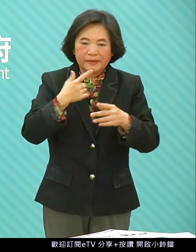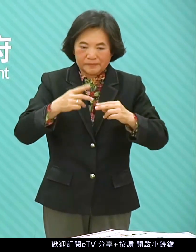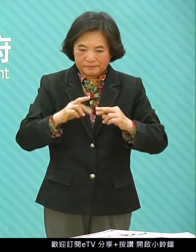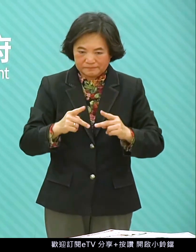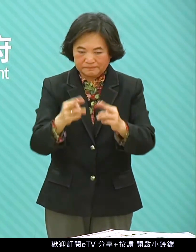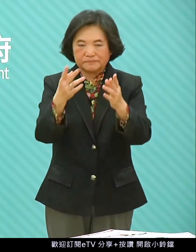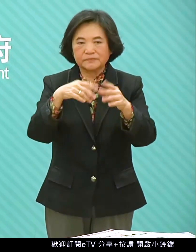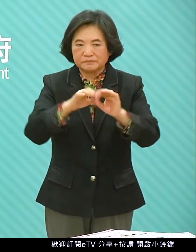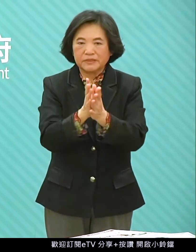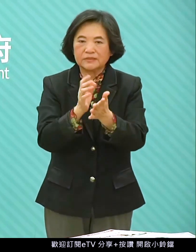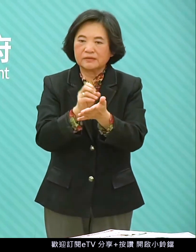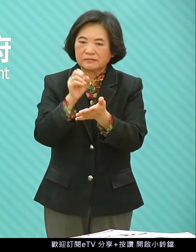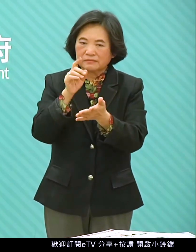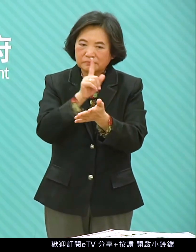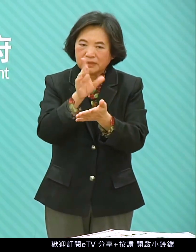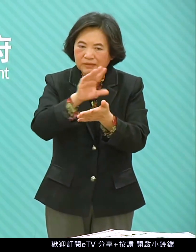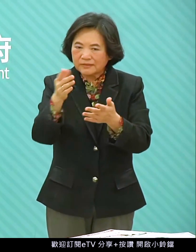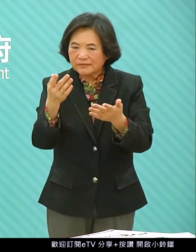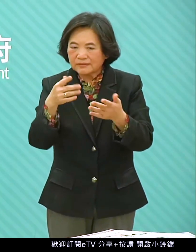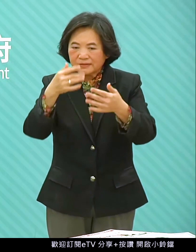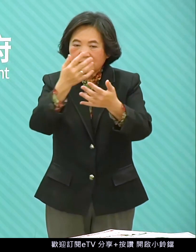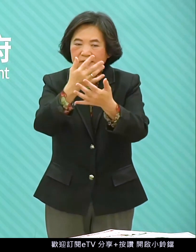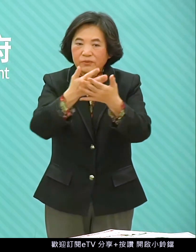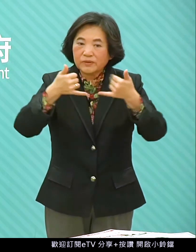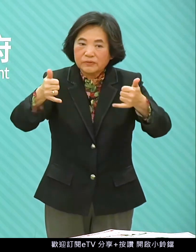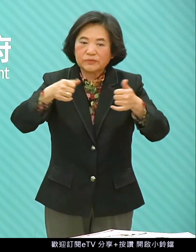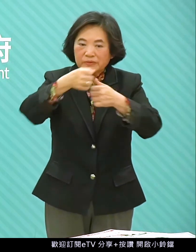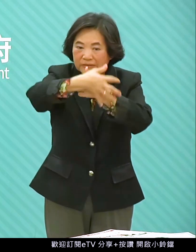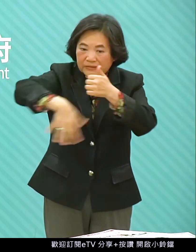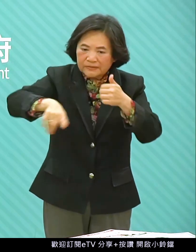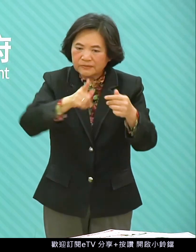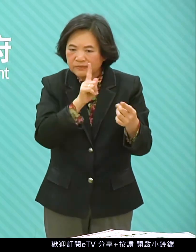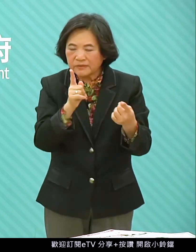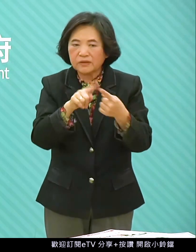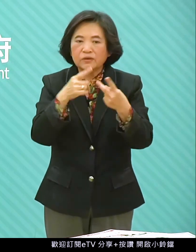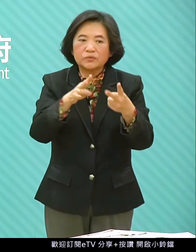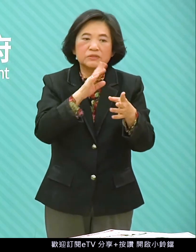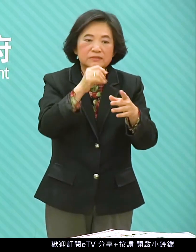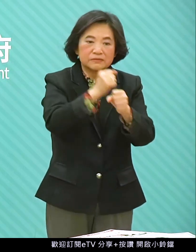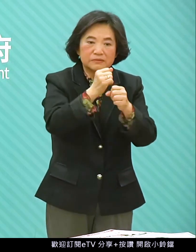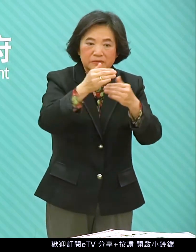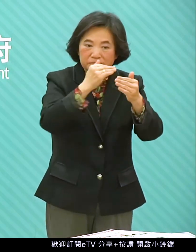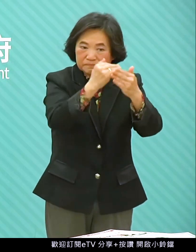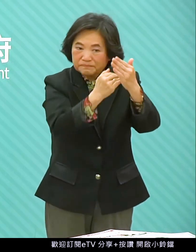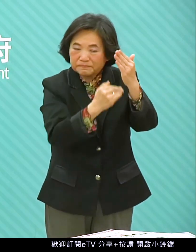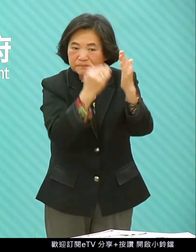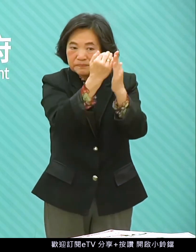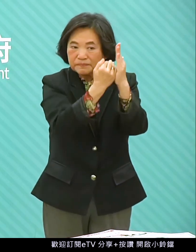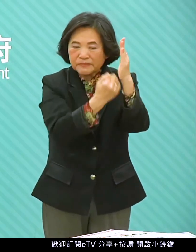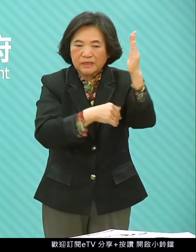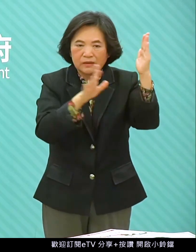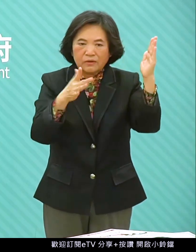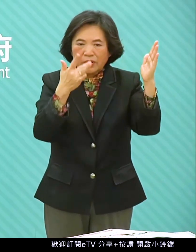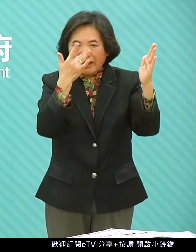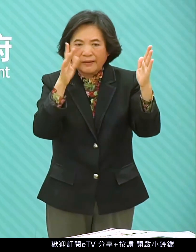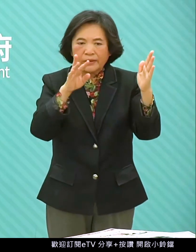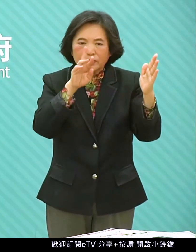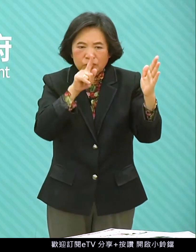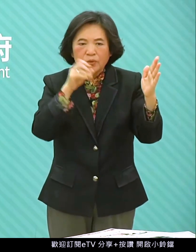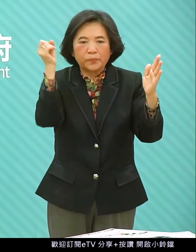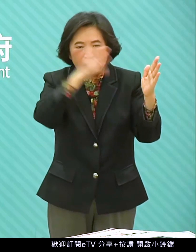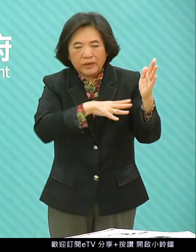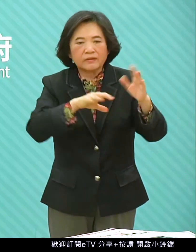上 debug 哦，这个是讲系统上线一定要一个debug 啊，这个大家都听得懂嘛，要所以